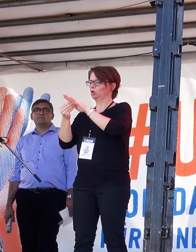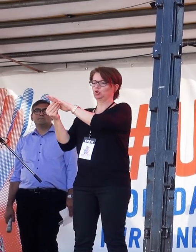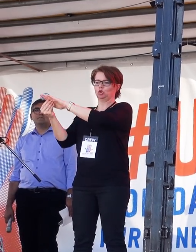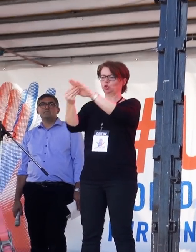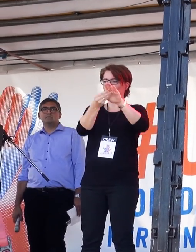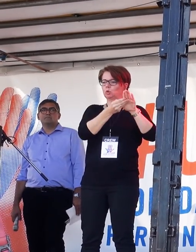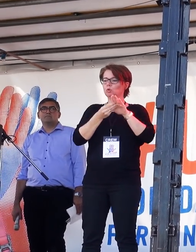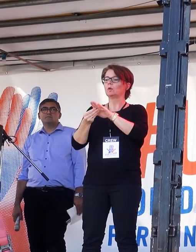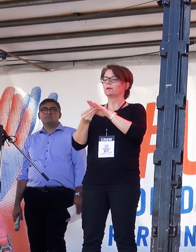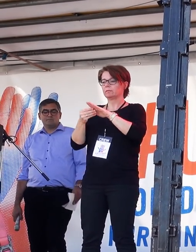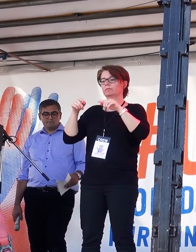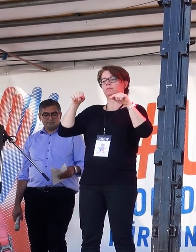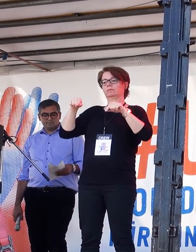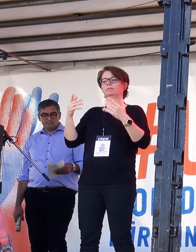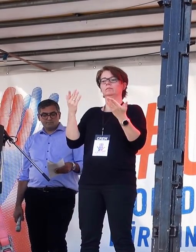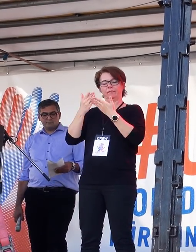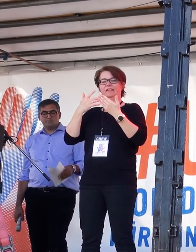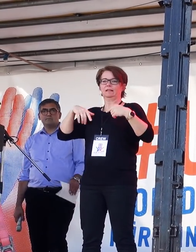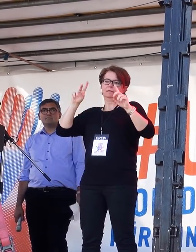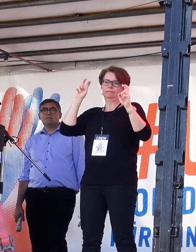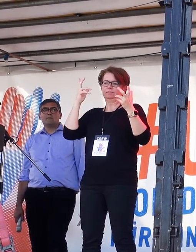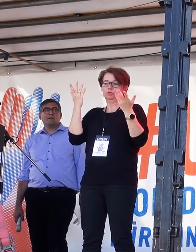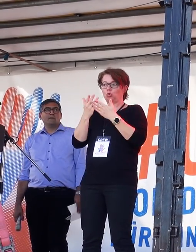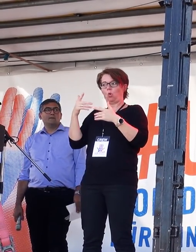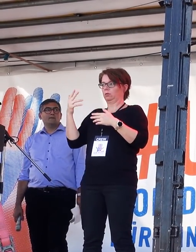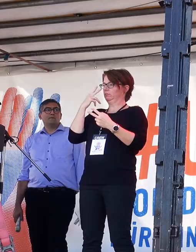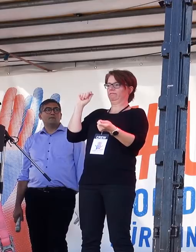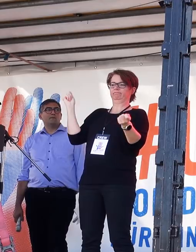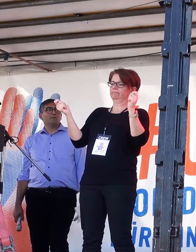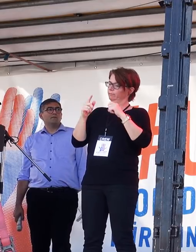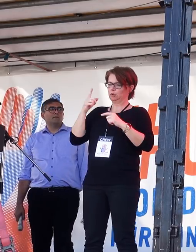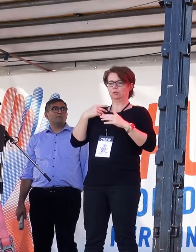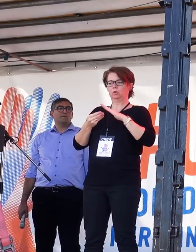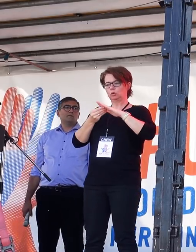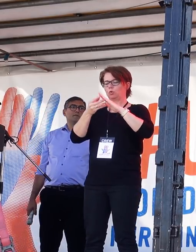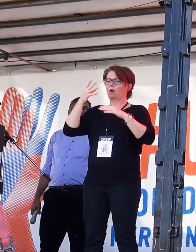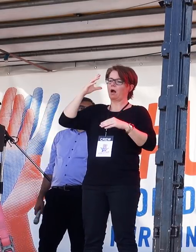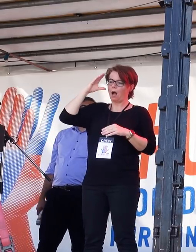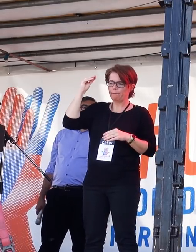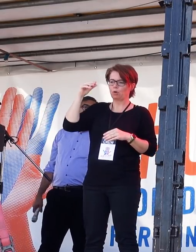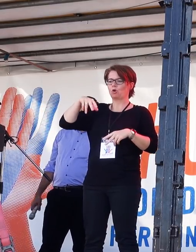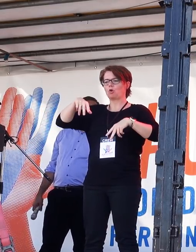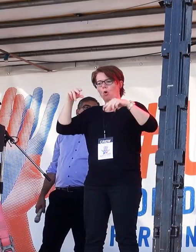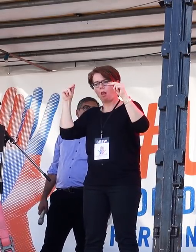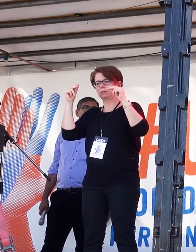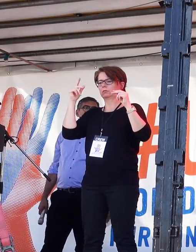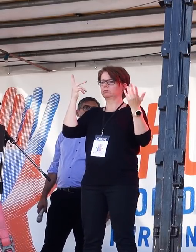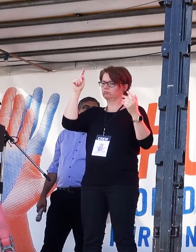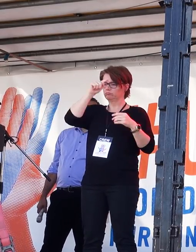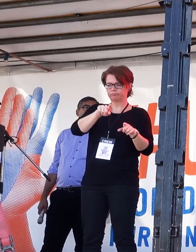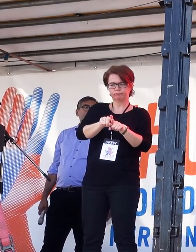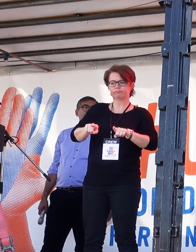entgegenstellen. Jetzt ist die Zeit, sich in Hamburg und Köln zu fragen, was können wir für die Menschen tun,